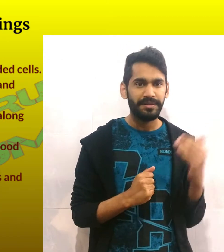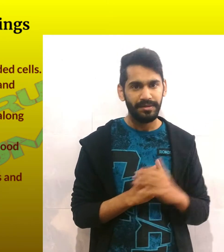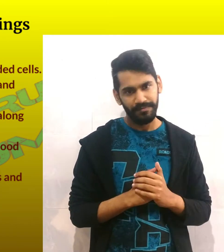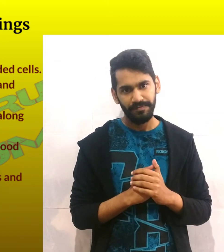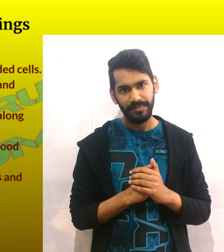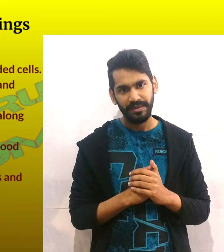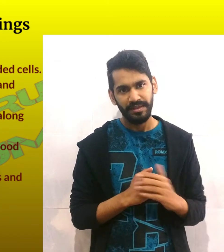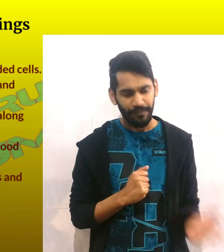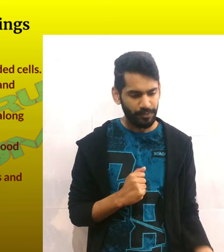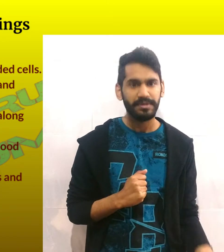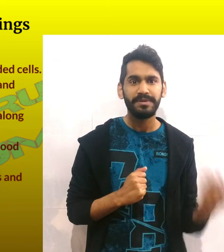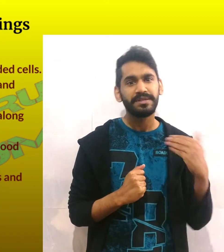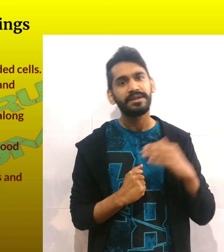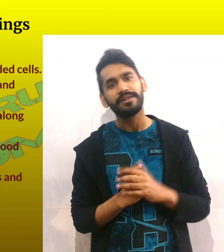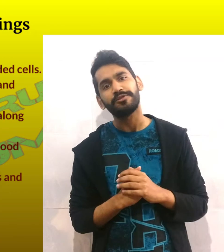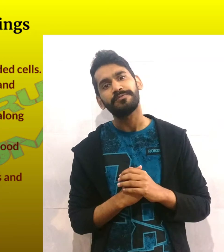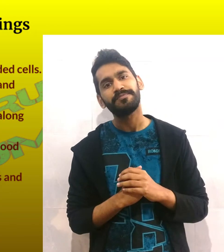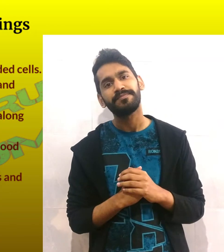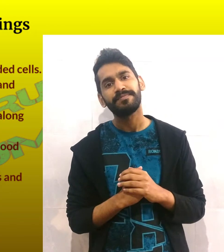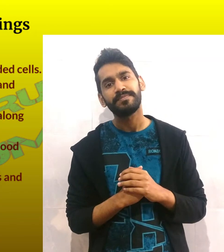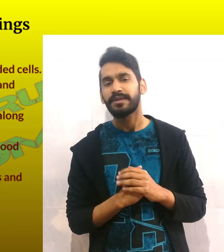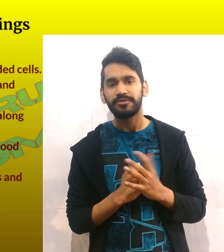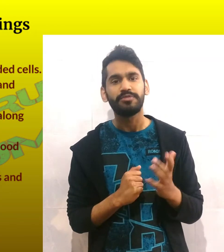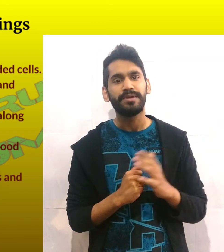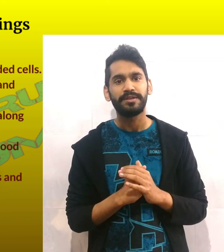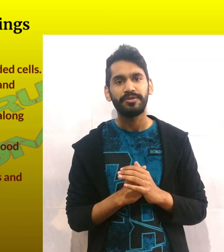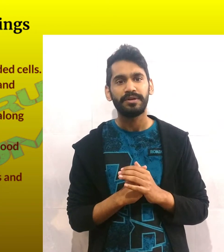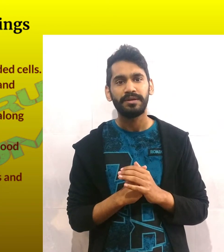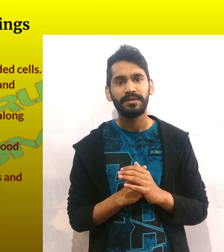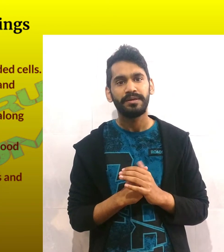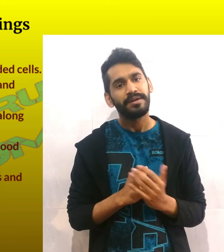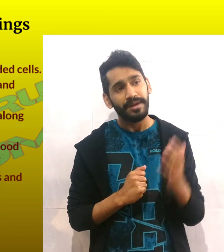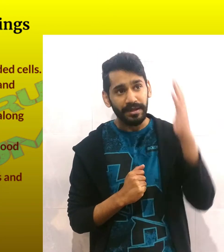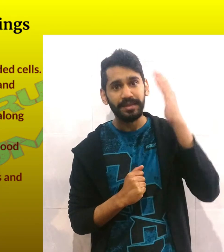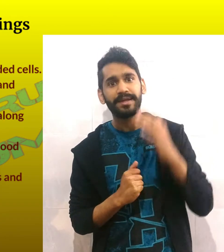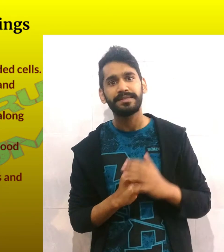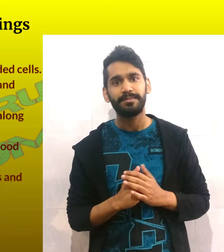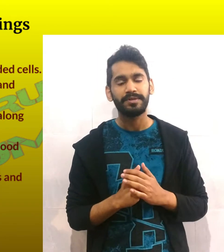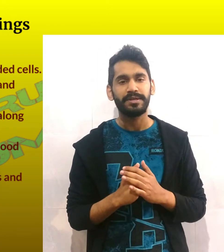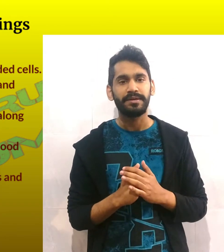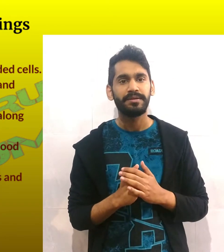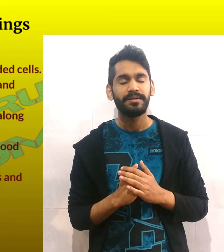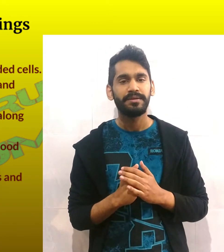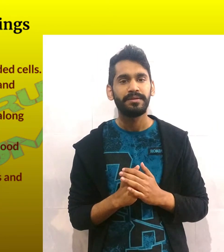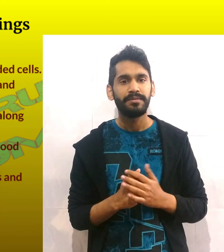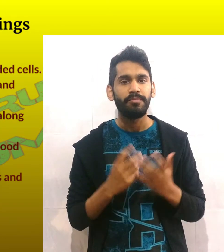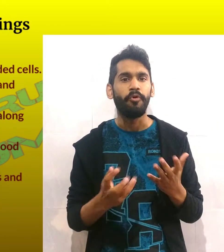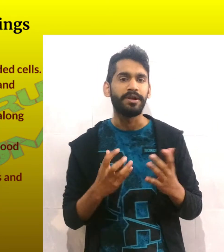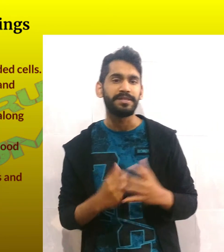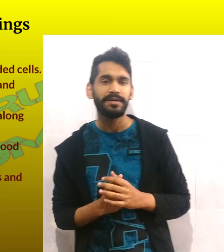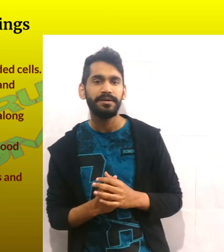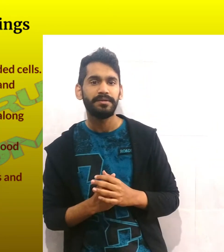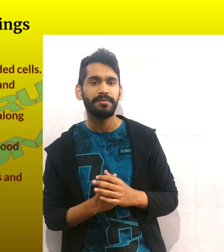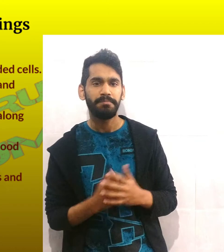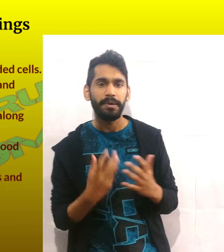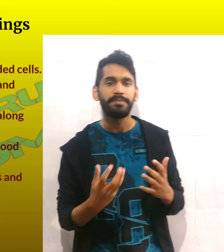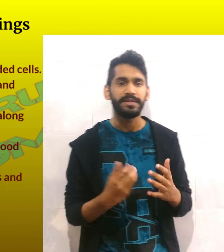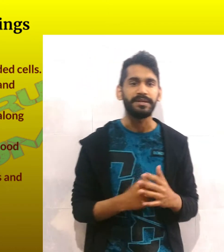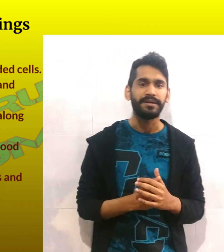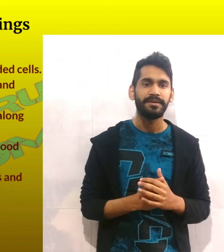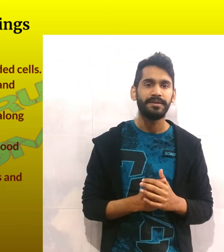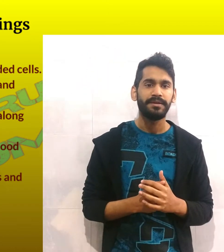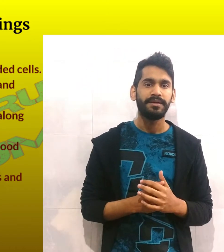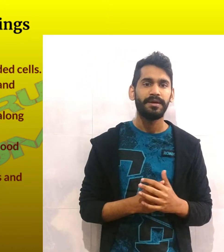म्यूनिसिपैलिटी वाले देते हैं, या फिर तुम ज़मीन से निकालते हो, जो भी करते होगे। टंकी तक कैसे पहुँचेगा? मोटर चाहिए ना,